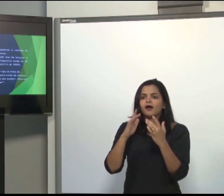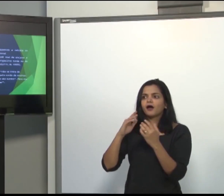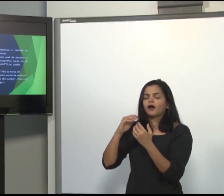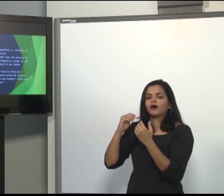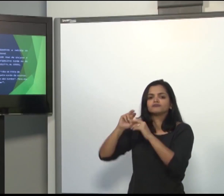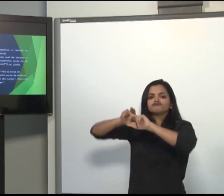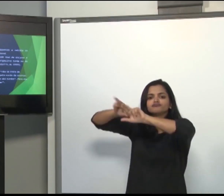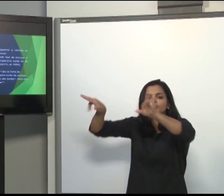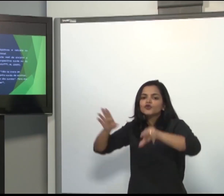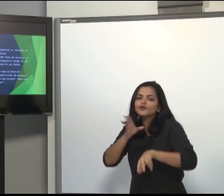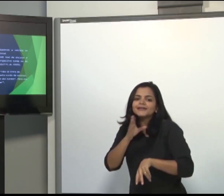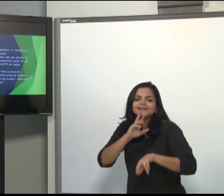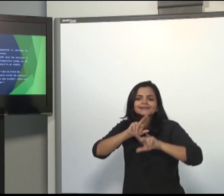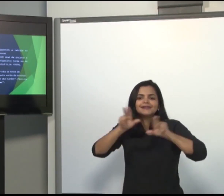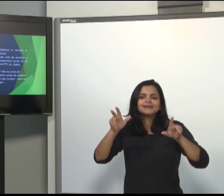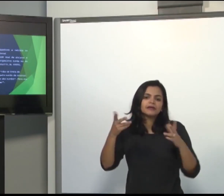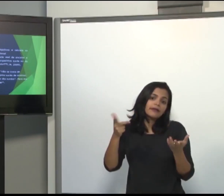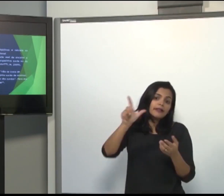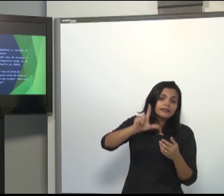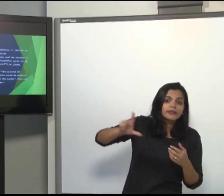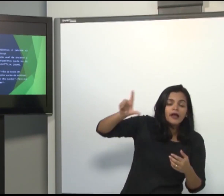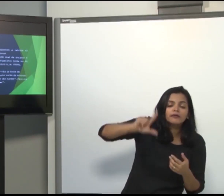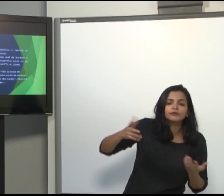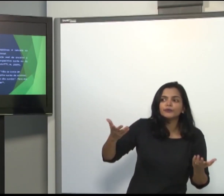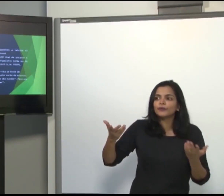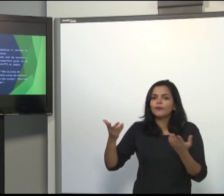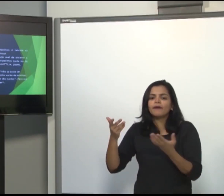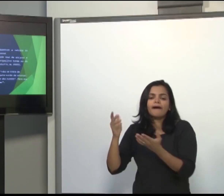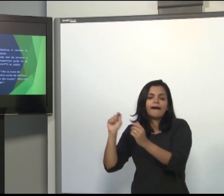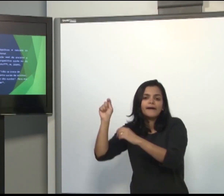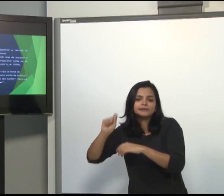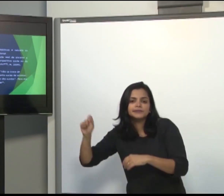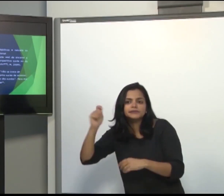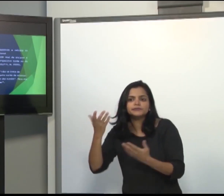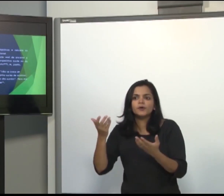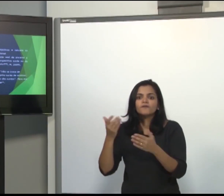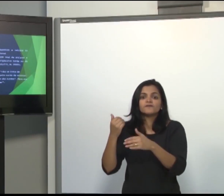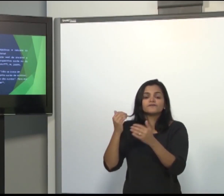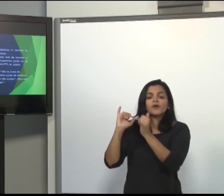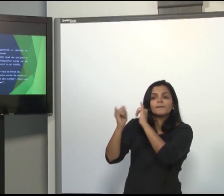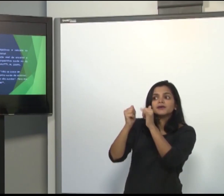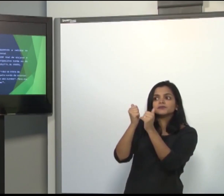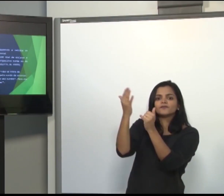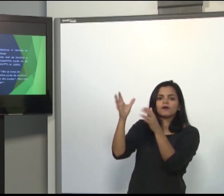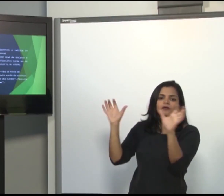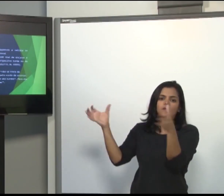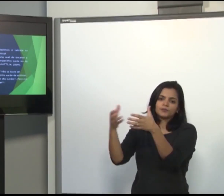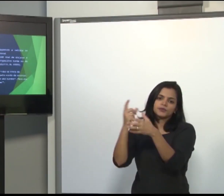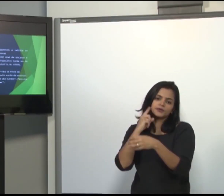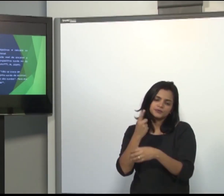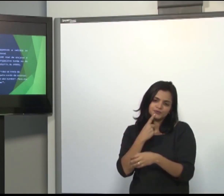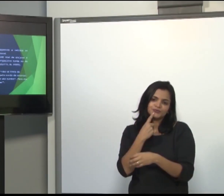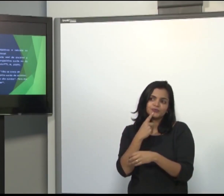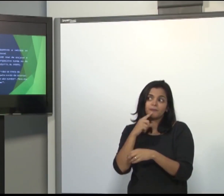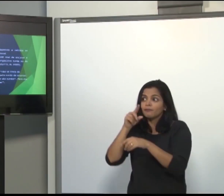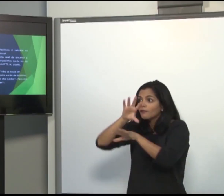contato, conhecer a literatura surda, informação sobre comunidade surda. Eu tenho que repassar isso para o meu aluno.